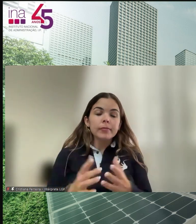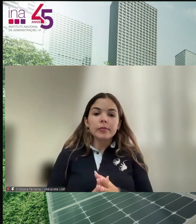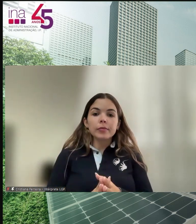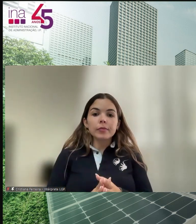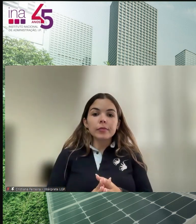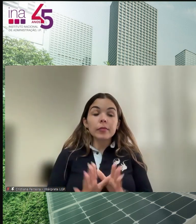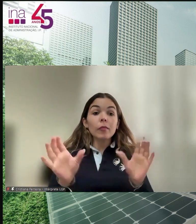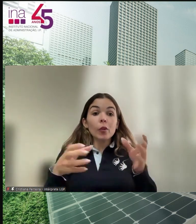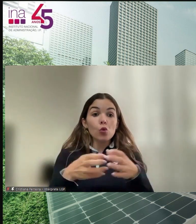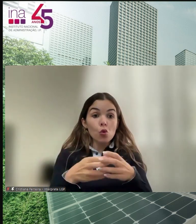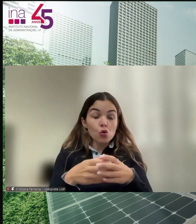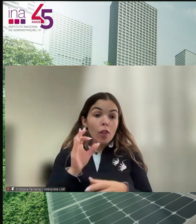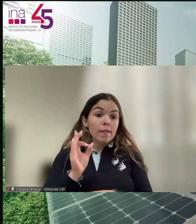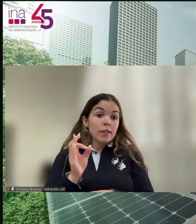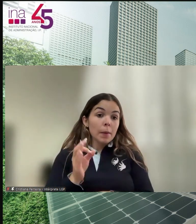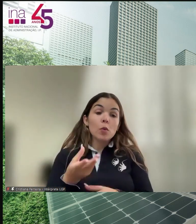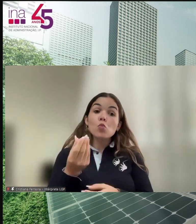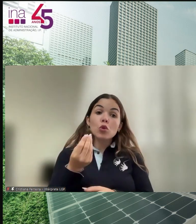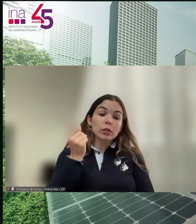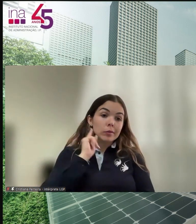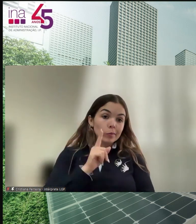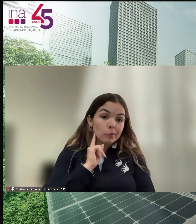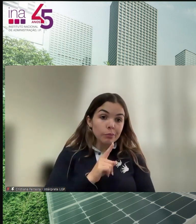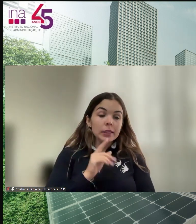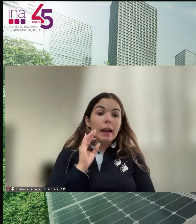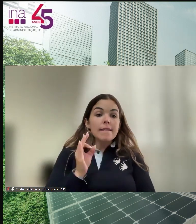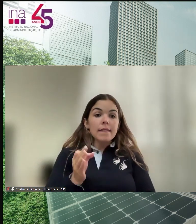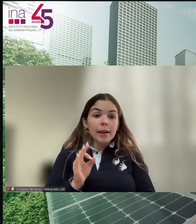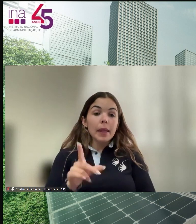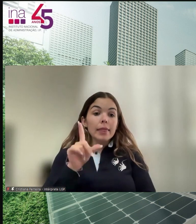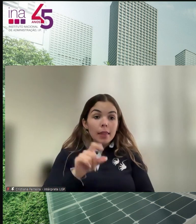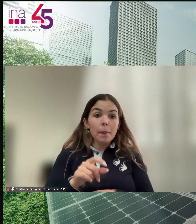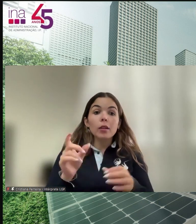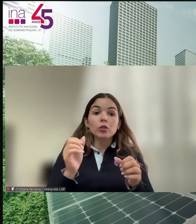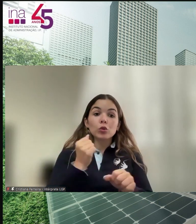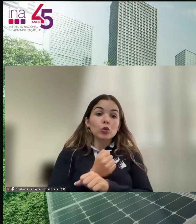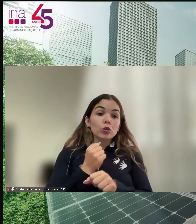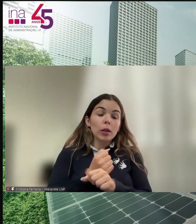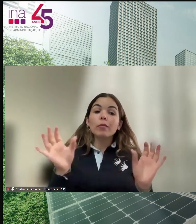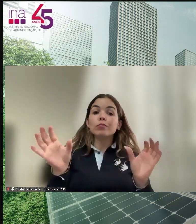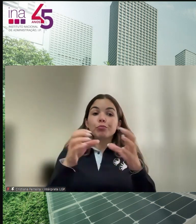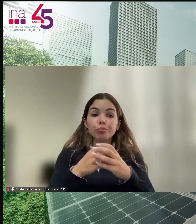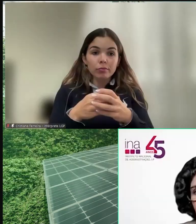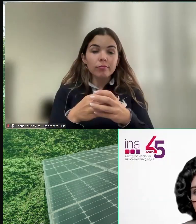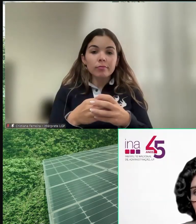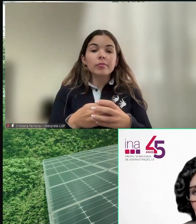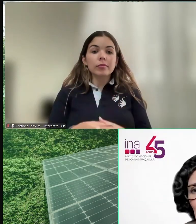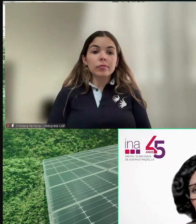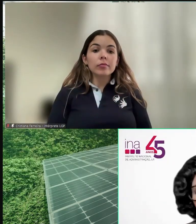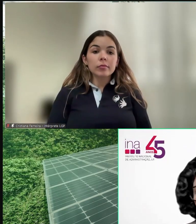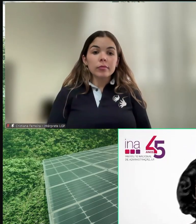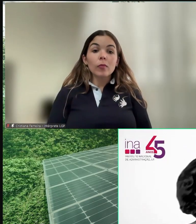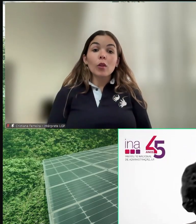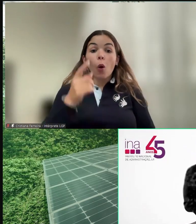um conjunto de ferramentas, não é? Que são muito importantes, as ferramentas e, no fundo, a colaboração, não é? Para que